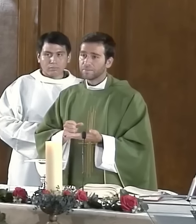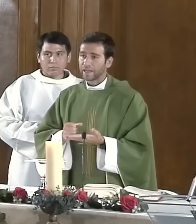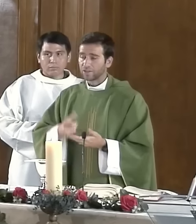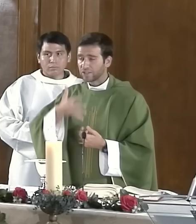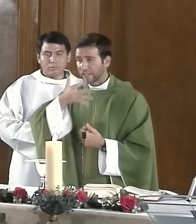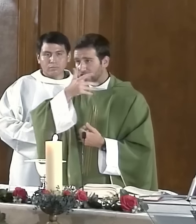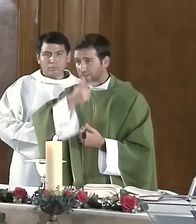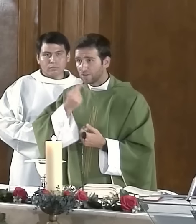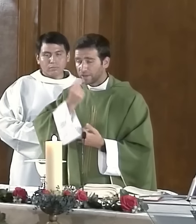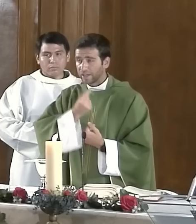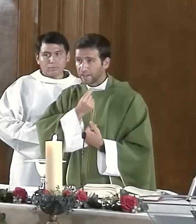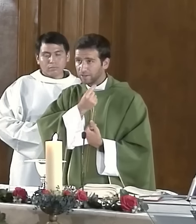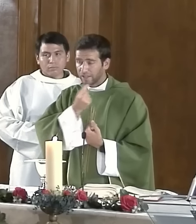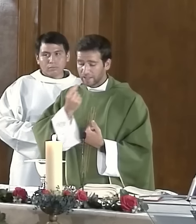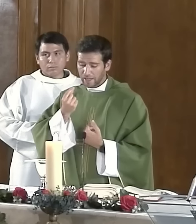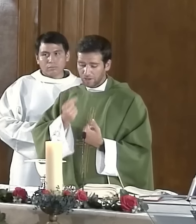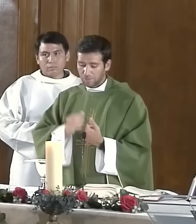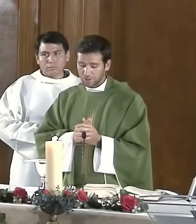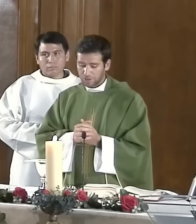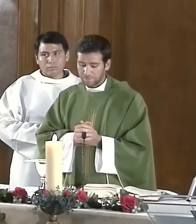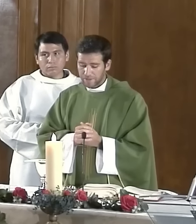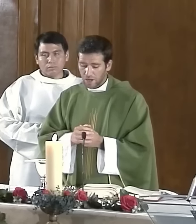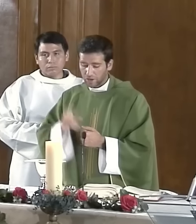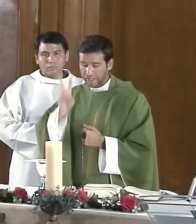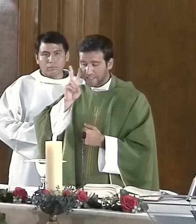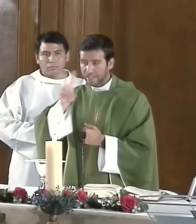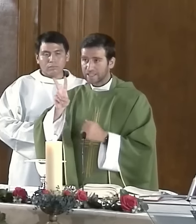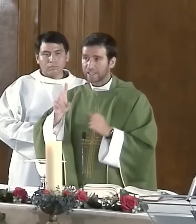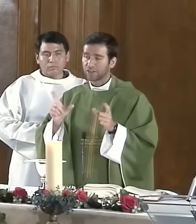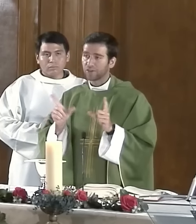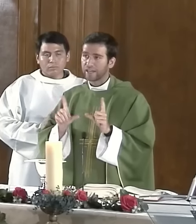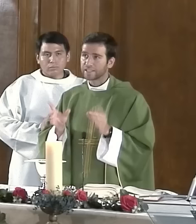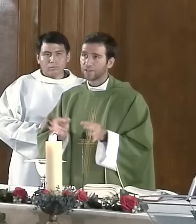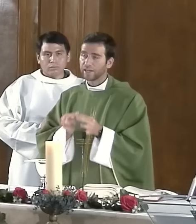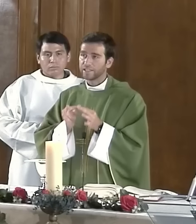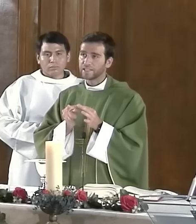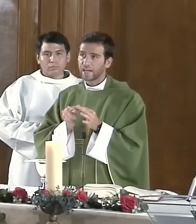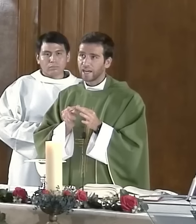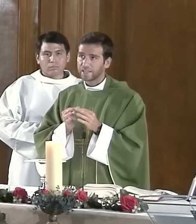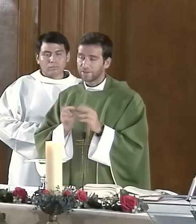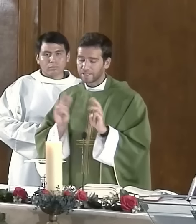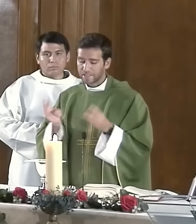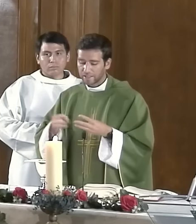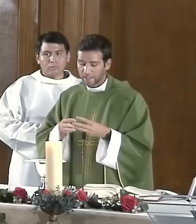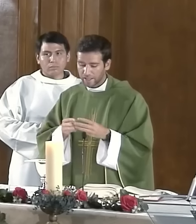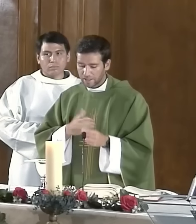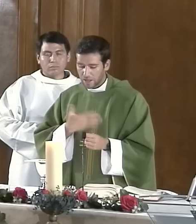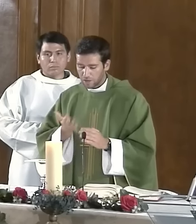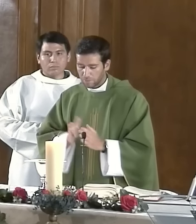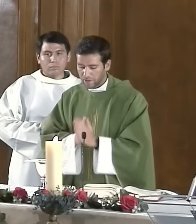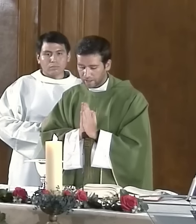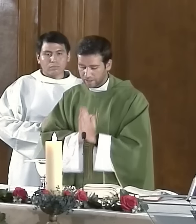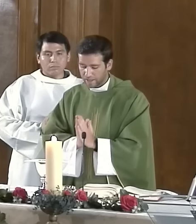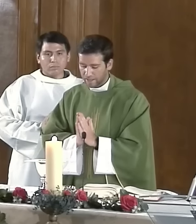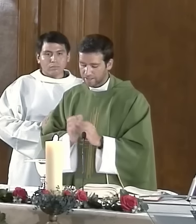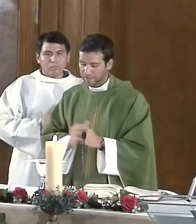todos aquellos que no pueden recibir la comunión o que están siguiendo esta Eucaristía a través de Internet, pueden rezar esta